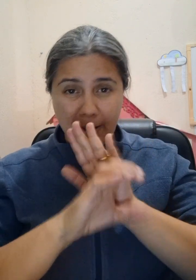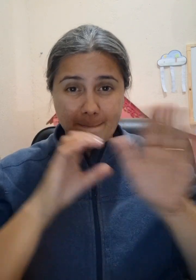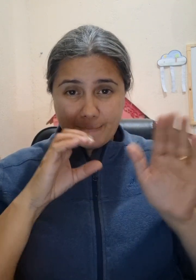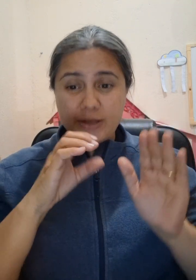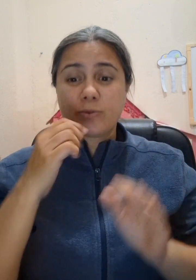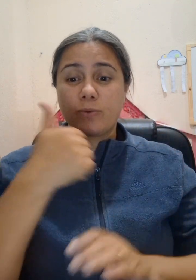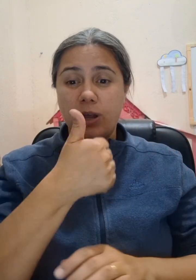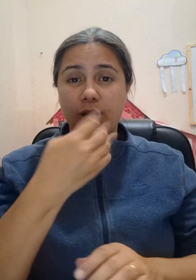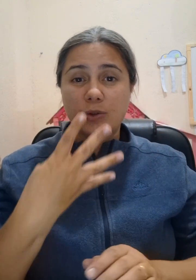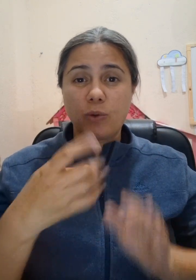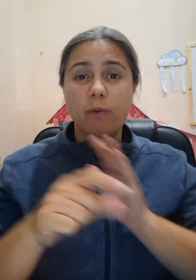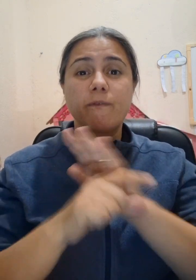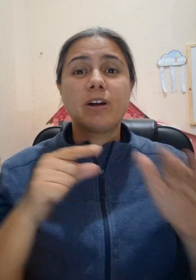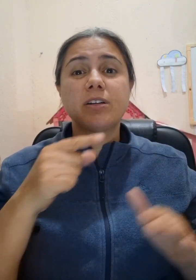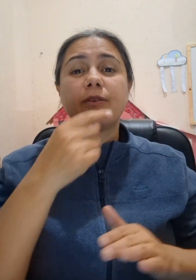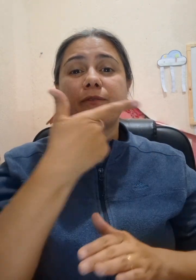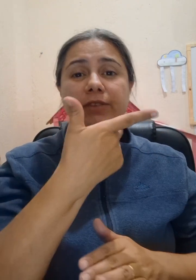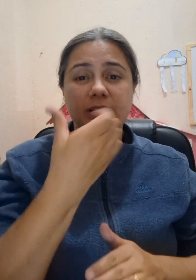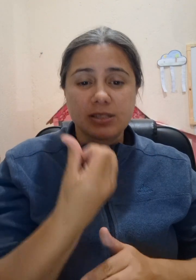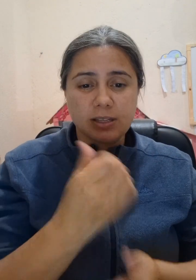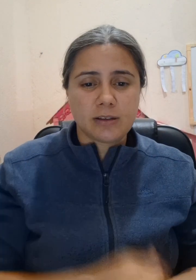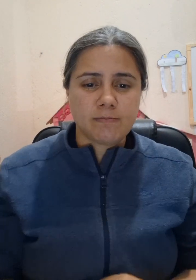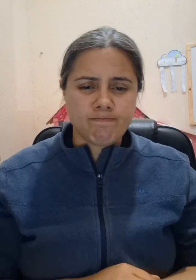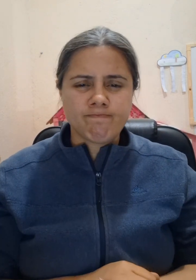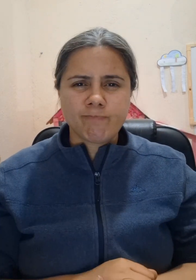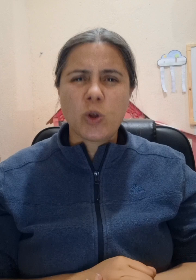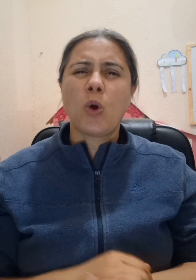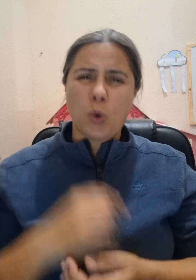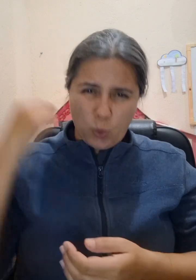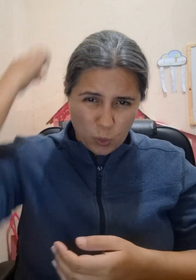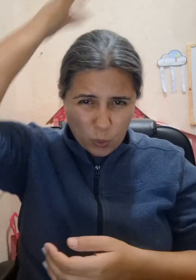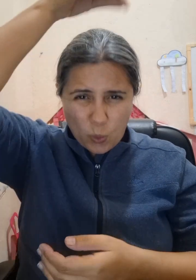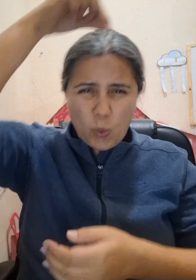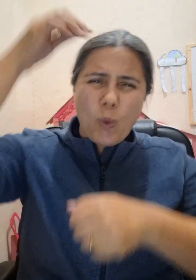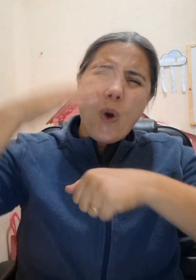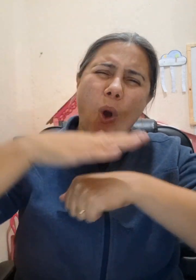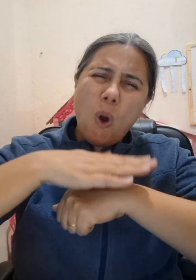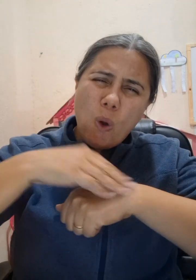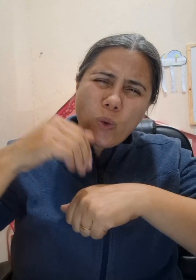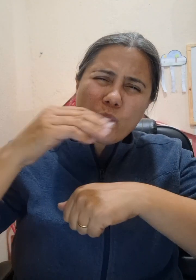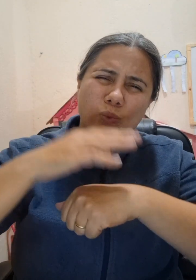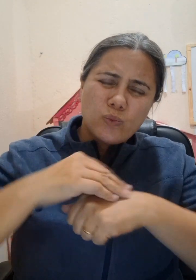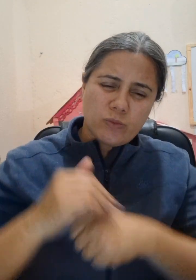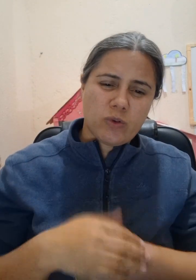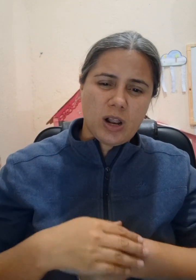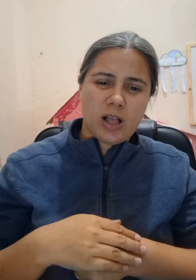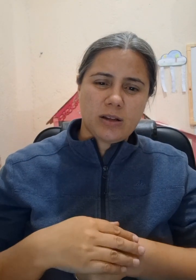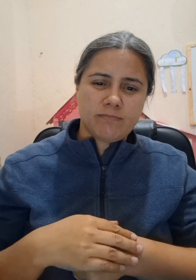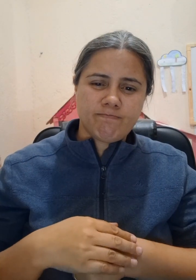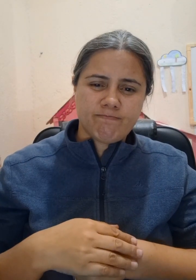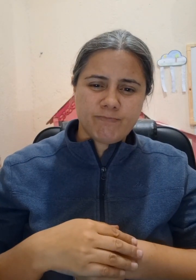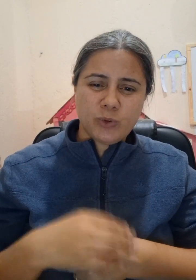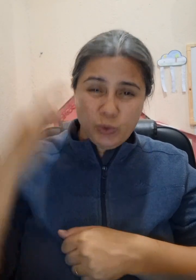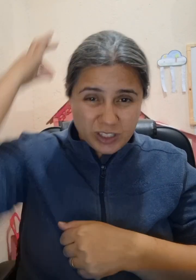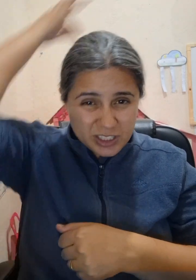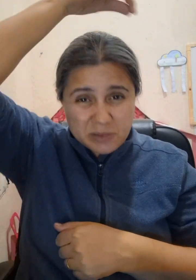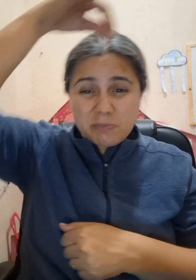lá em João, capítulo 14, versículo 26. Mais o